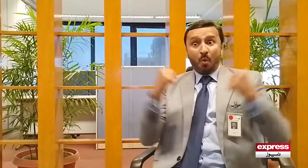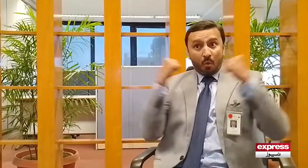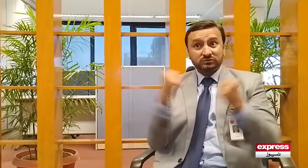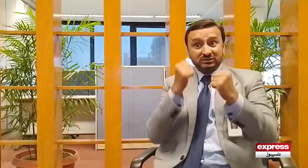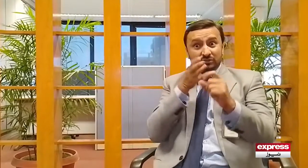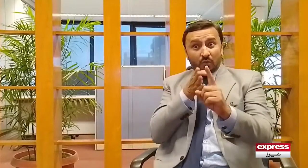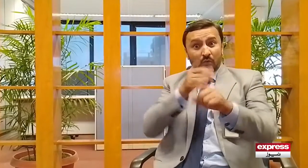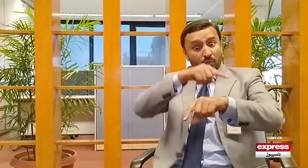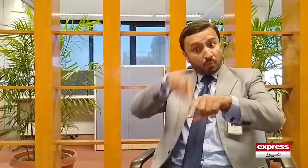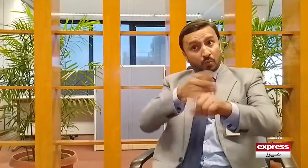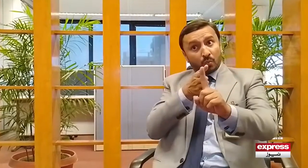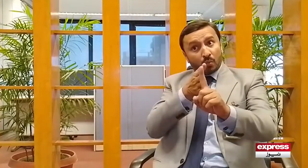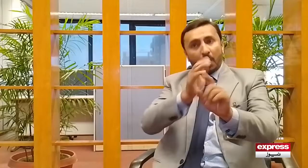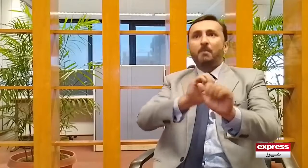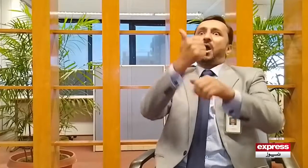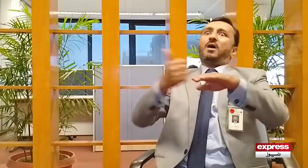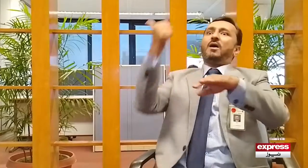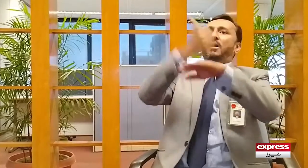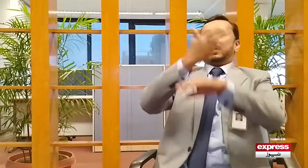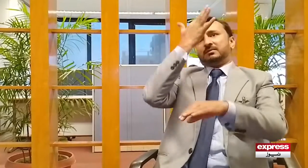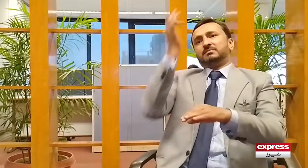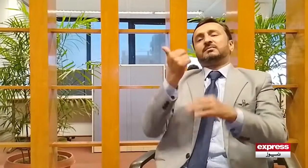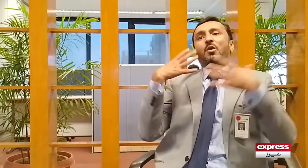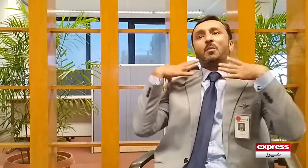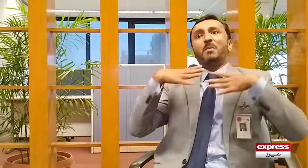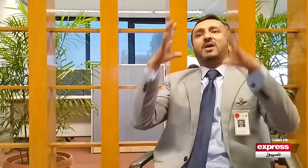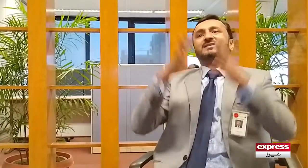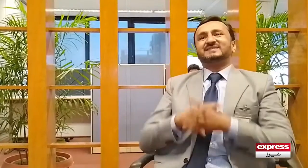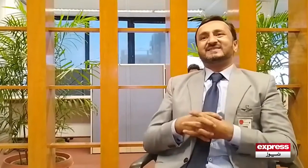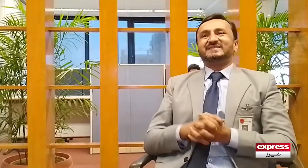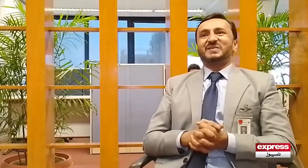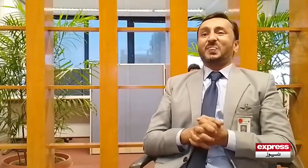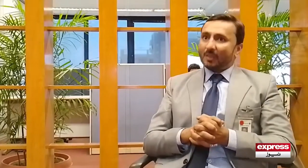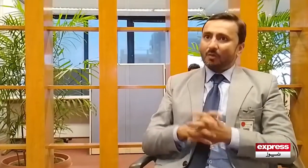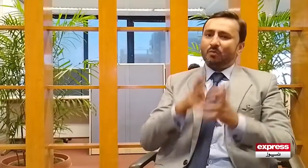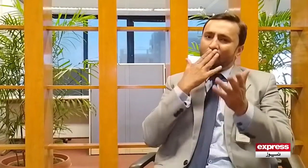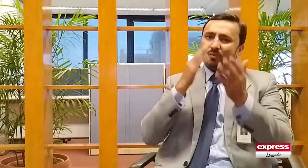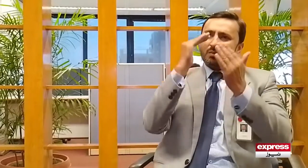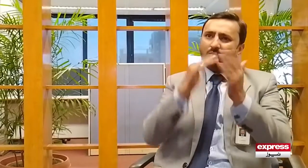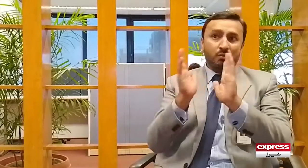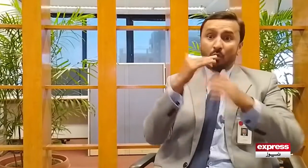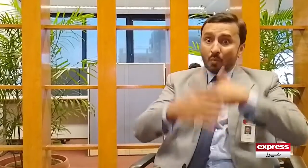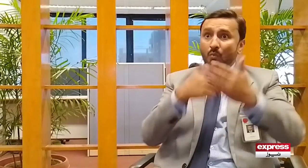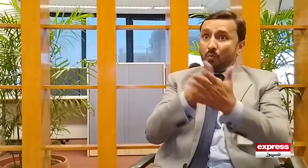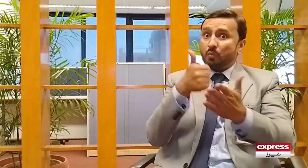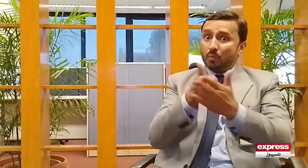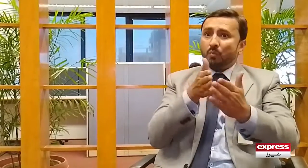किसी को साइन लैंग्वेज नहीं आ रही, मेरी जबान नहीं आ रही, जिस वजह से मेरी बहुत डिले होती थी, बट PSO में संभाव मेरा हो गया, जिसके लिए मैं बहुत ज़्यादा ग्रेटफुल